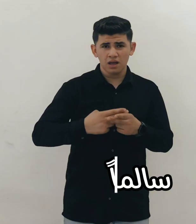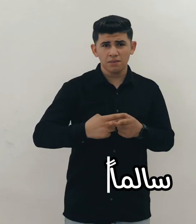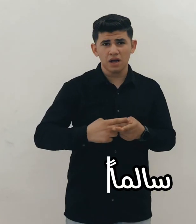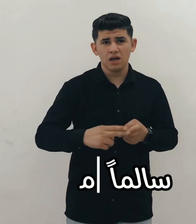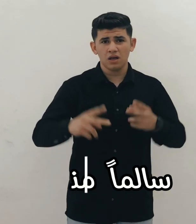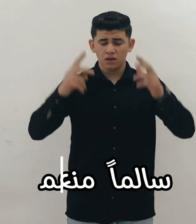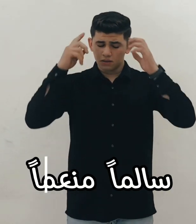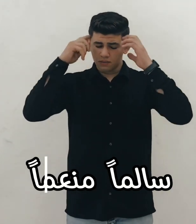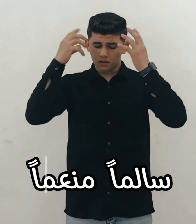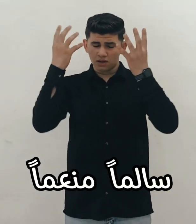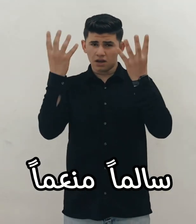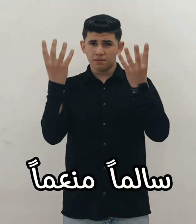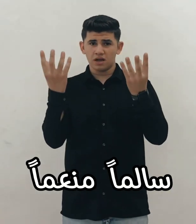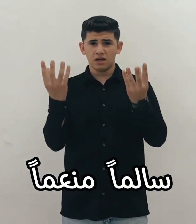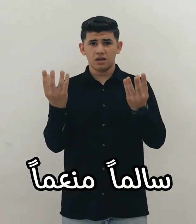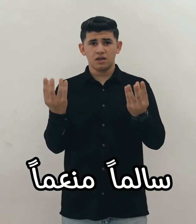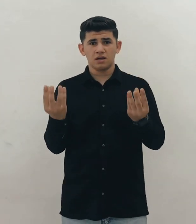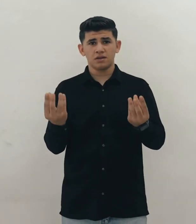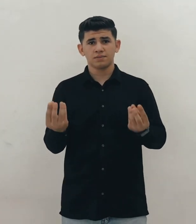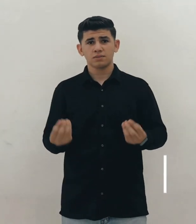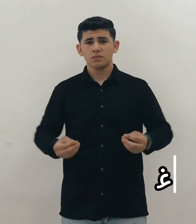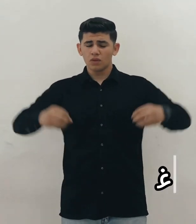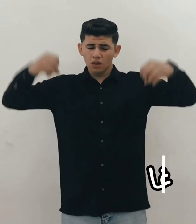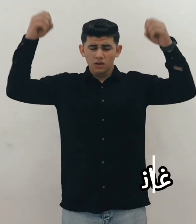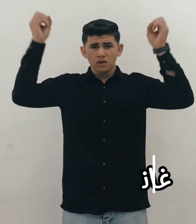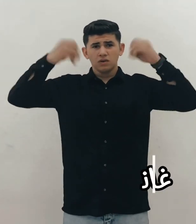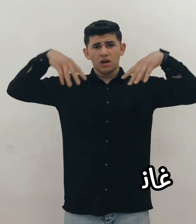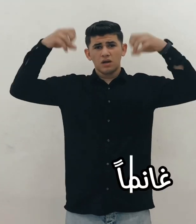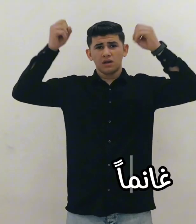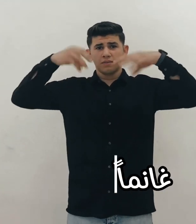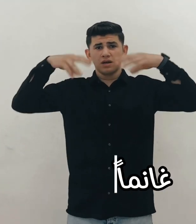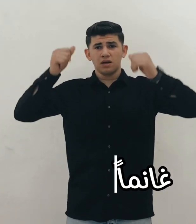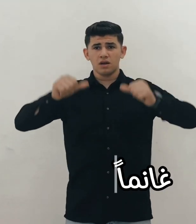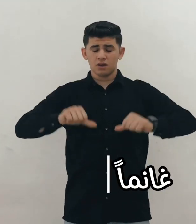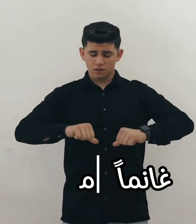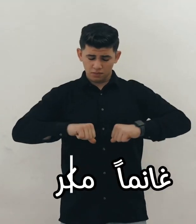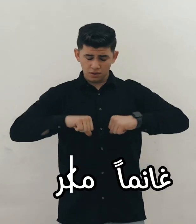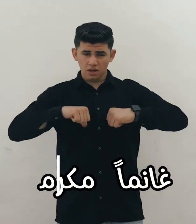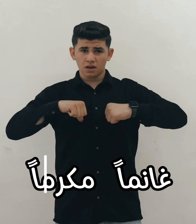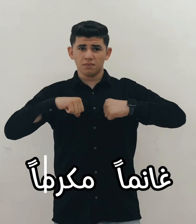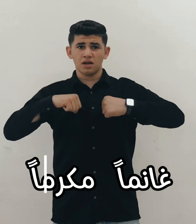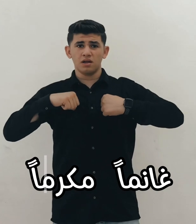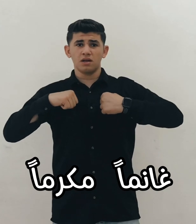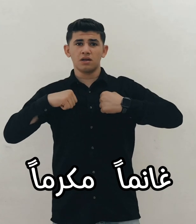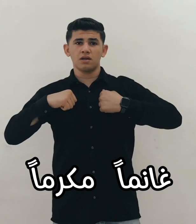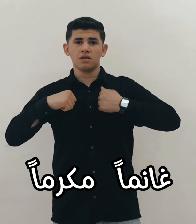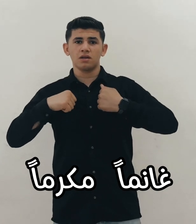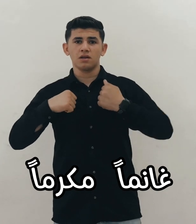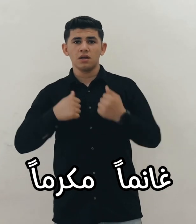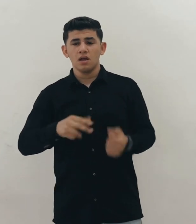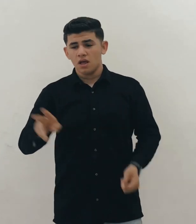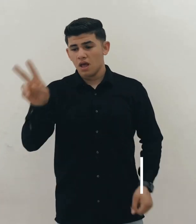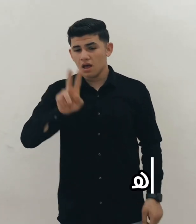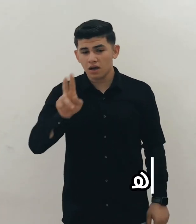سالما منعما وغانما مكرما. هل